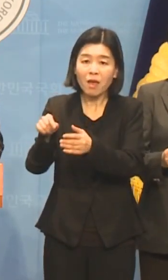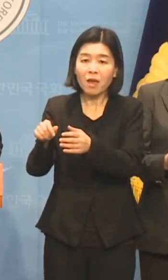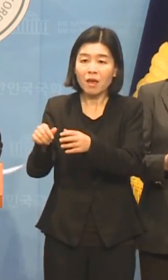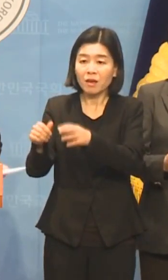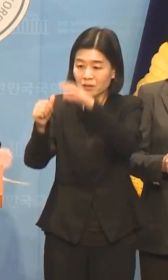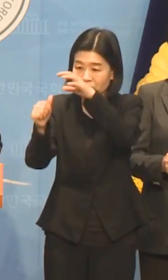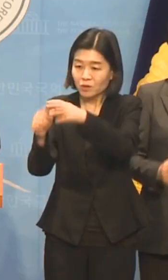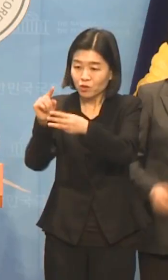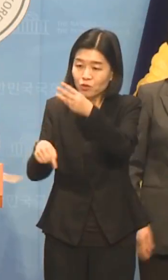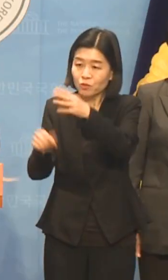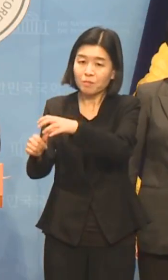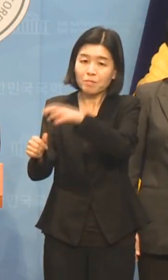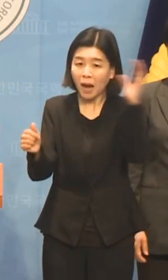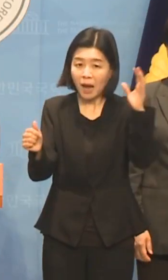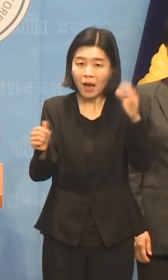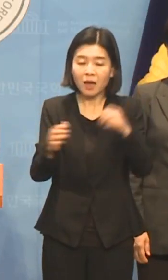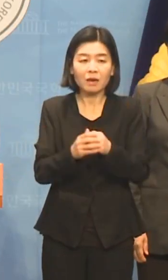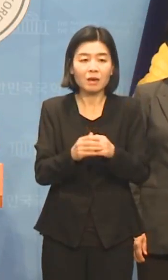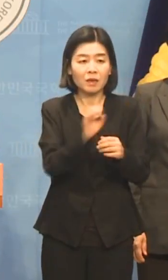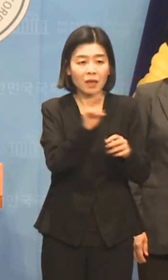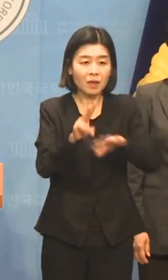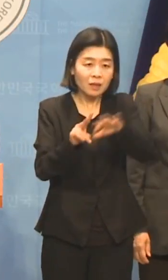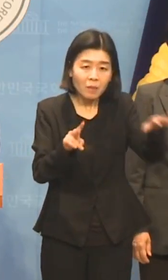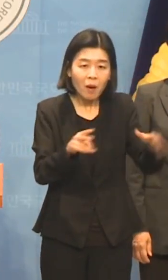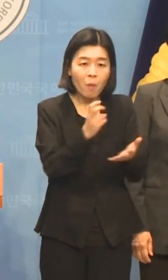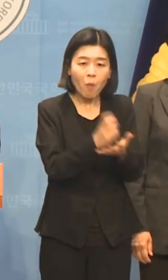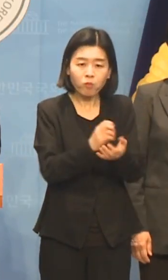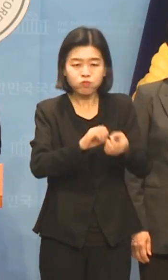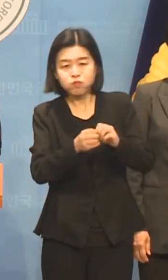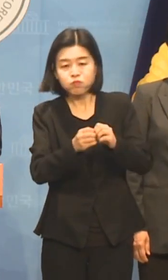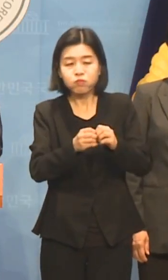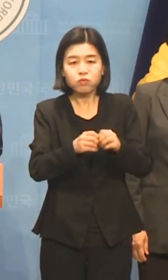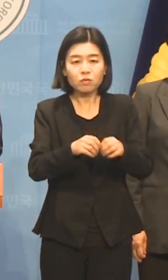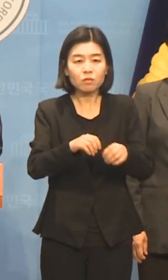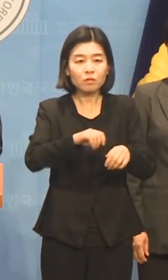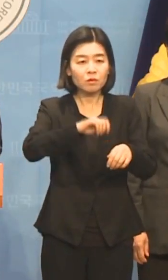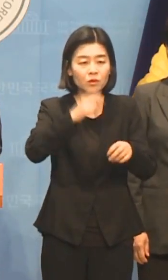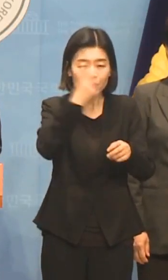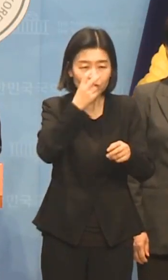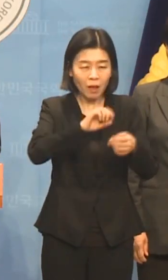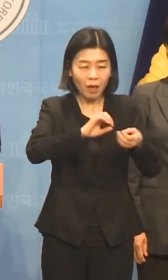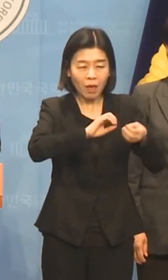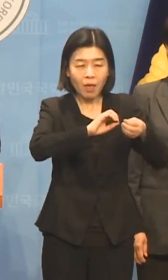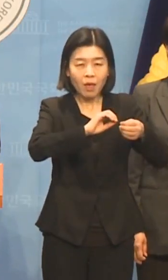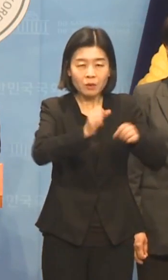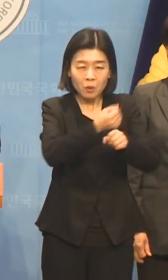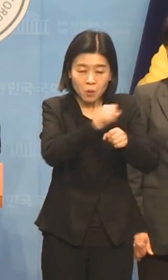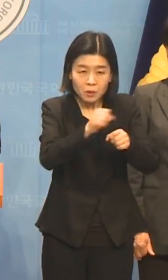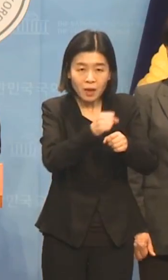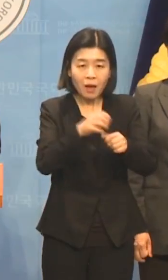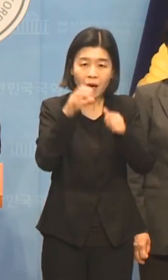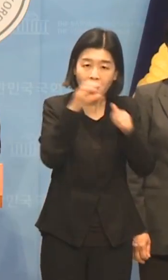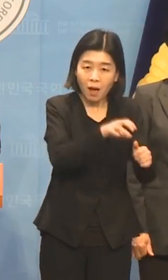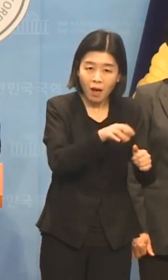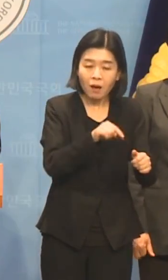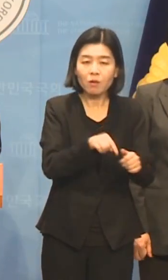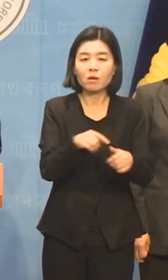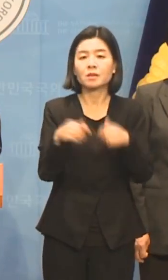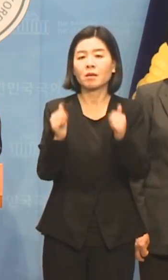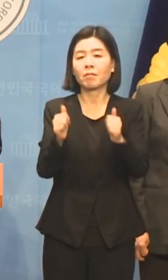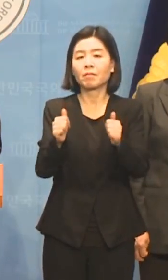법의 취지까지 왜곡하며 조작 수사, 억지 기소한 검찰은 스스로 재판을 지속해야 할 정당성을